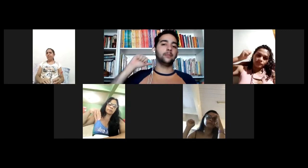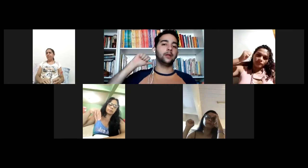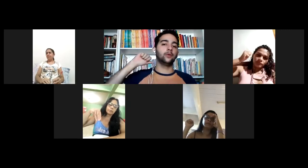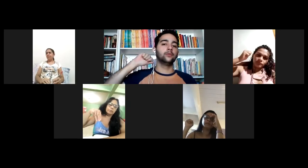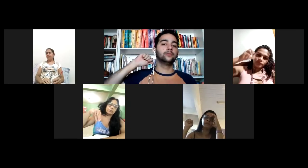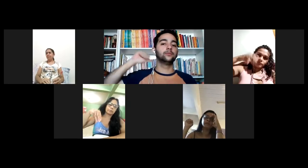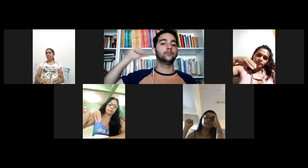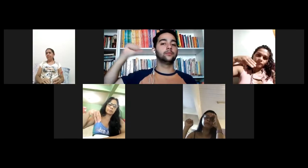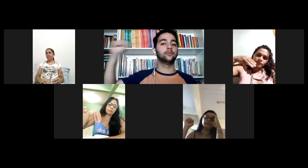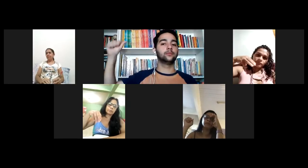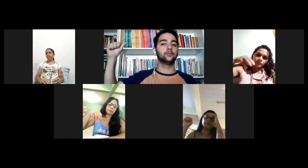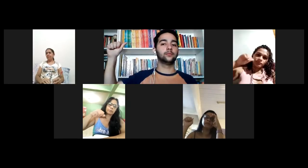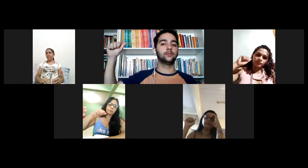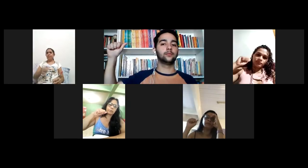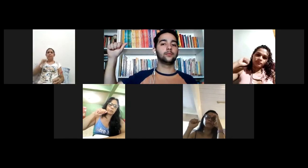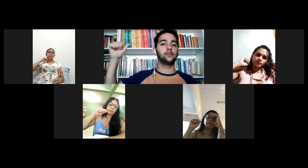Abril.